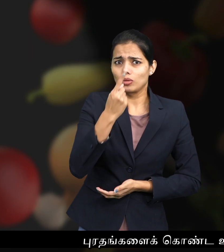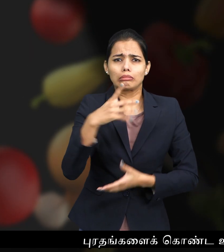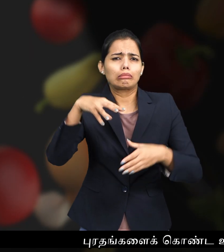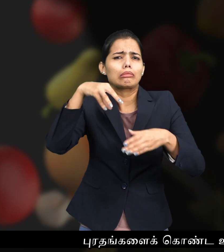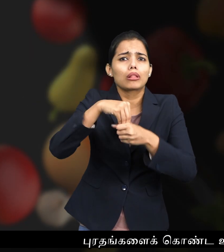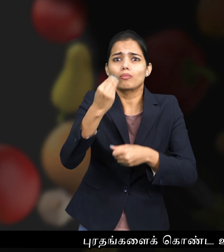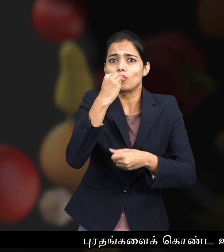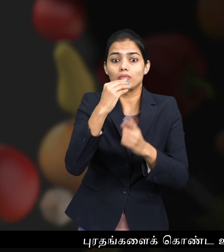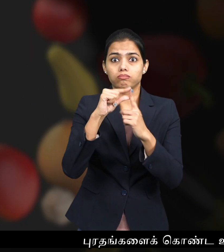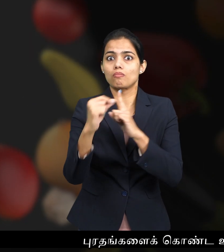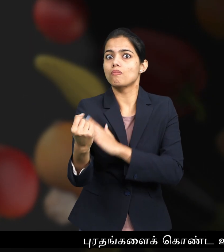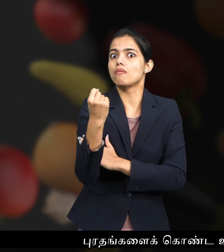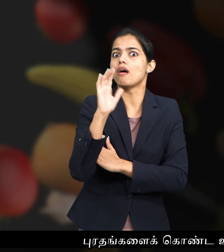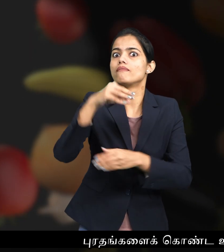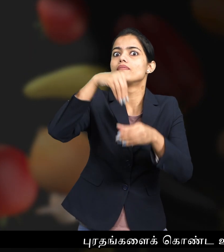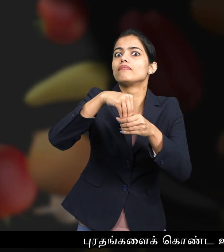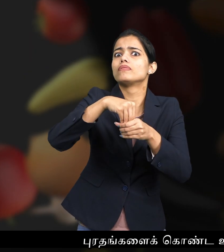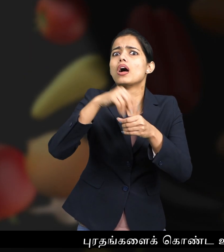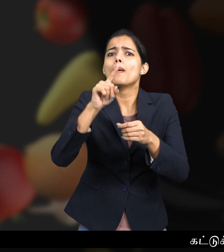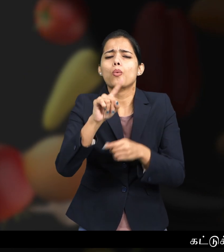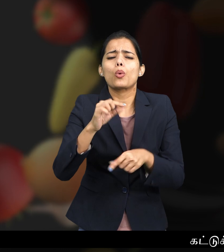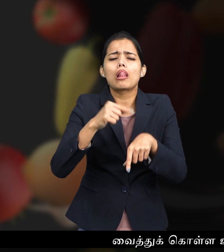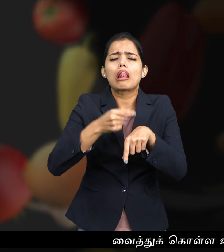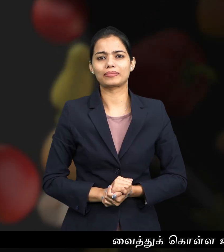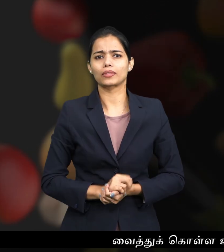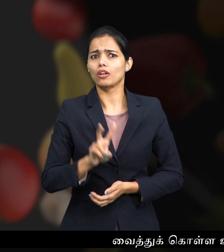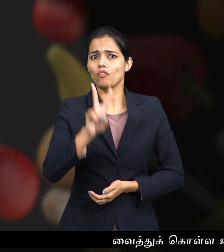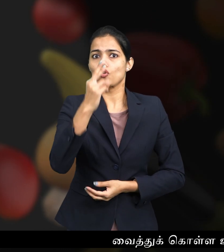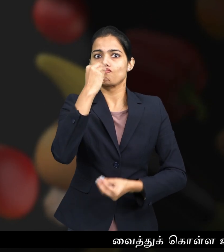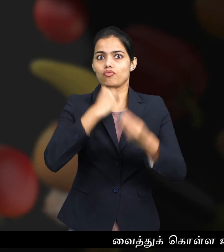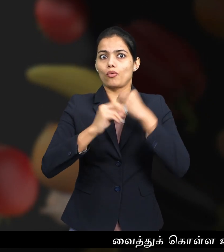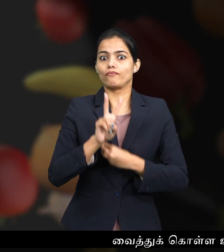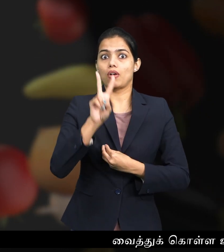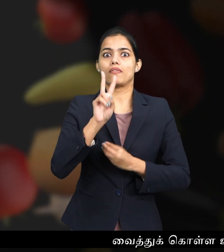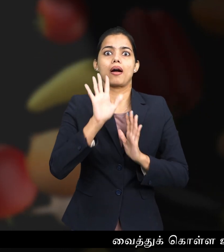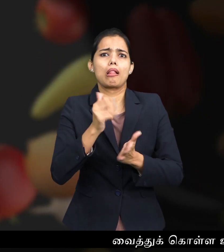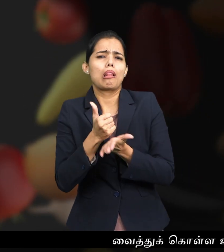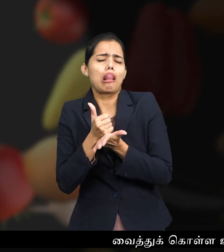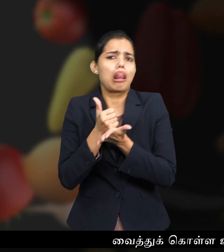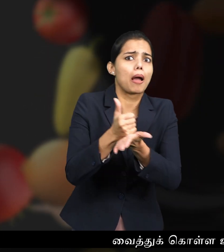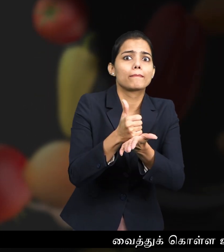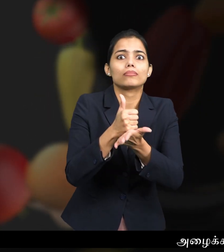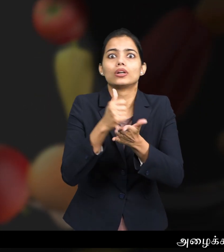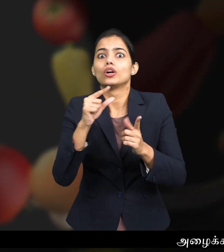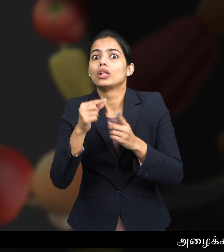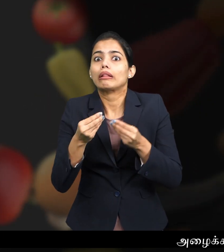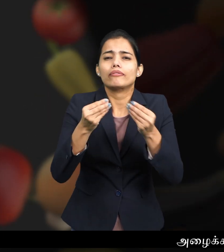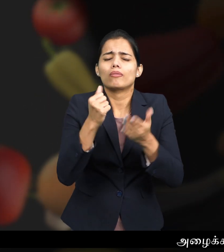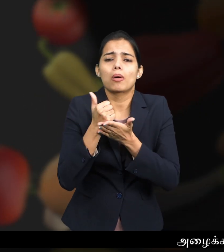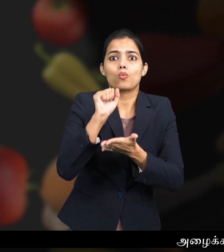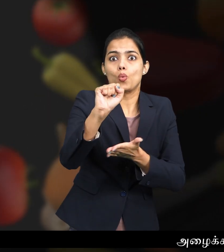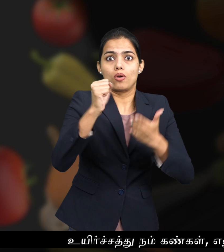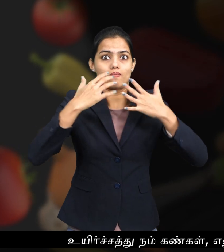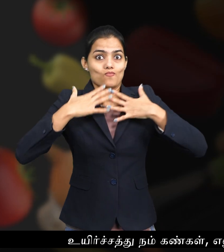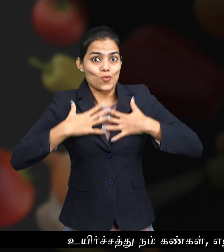புரதங்கள் கொண்ட உணவுகள் பெரும்பாலும் உடல் கட்டுக்கோப்புடன் வைத்துக்கொள்ள உதவும் உணவுகள் என்று